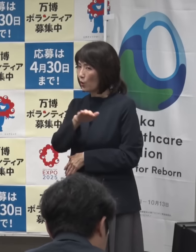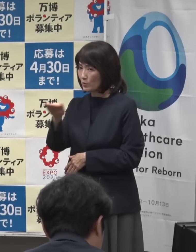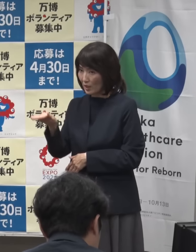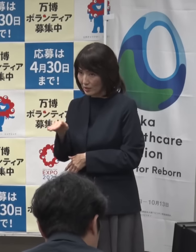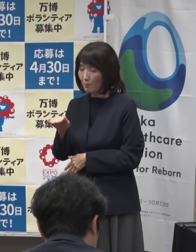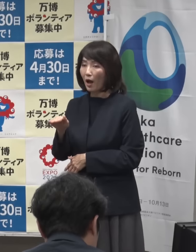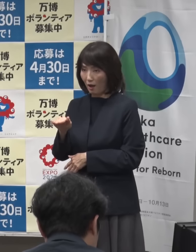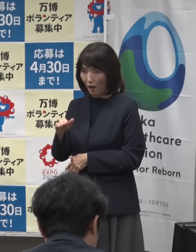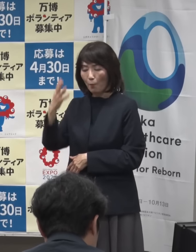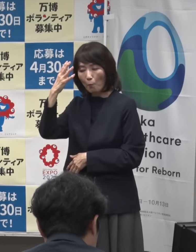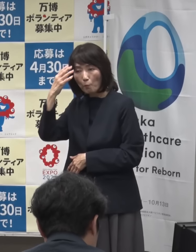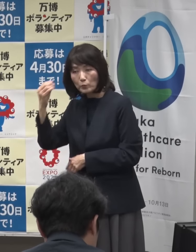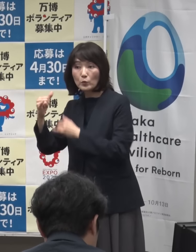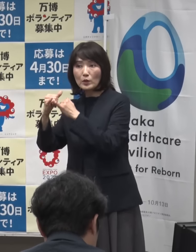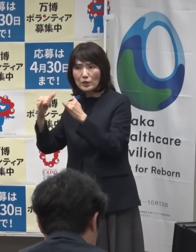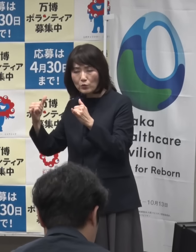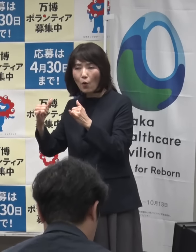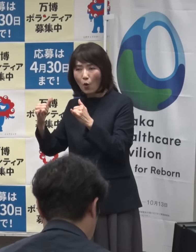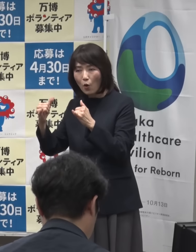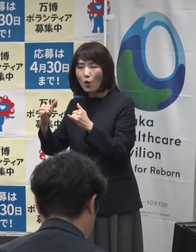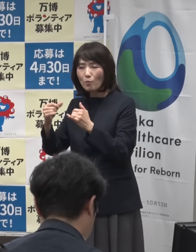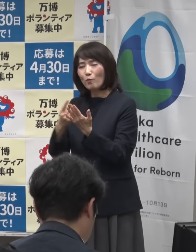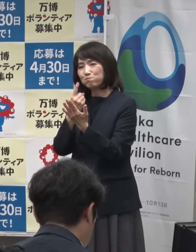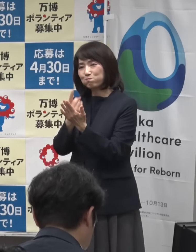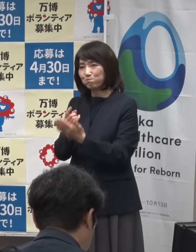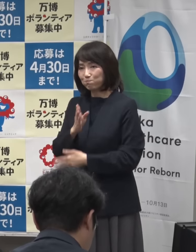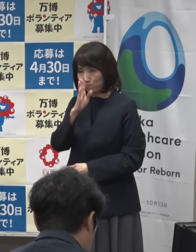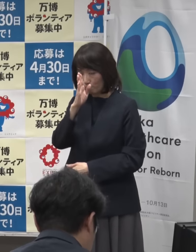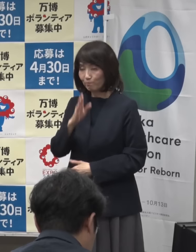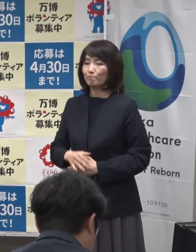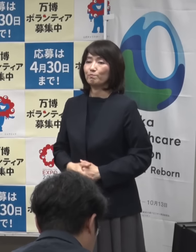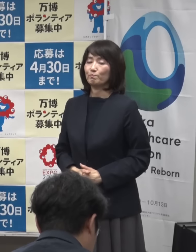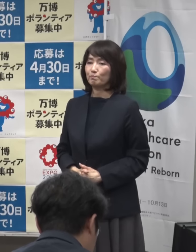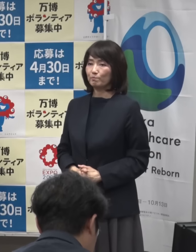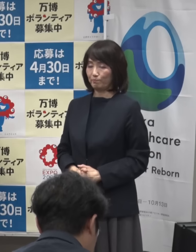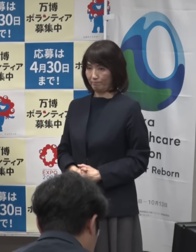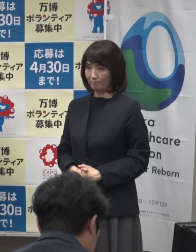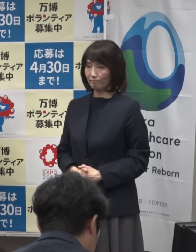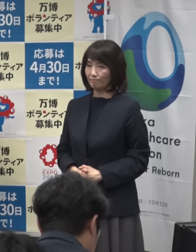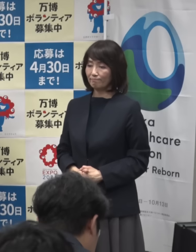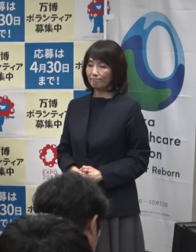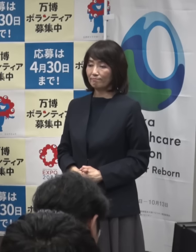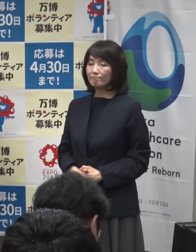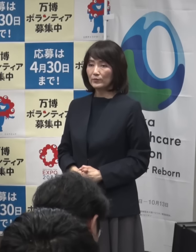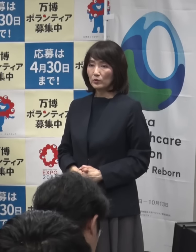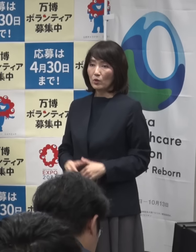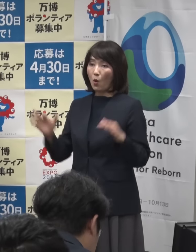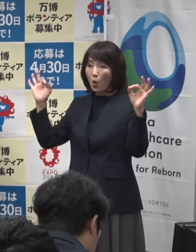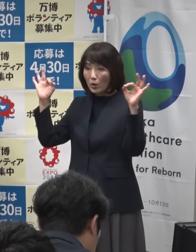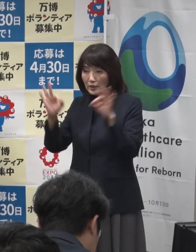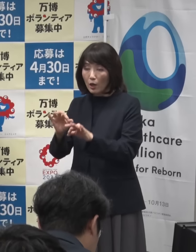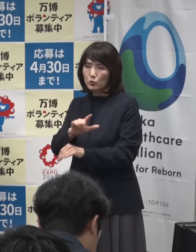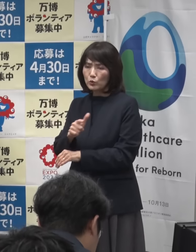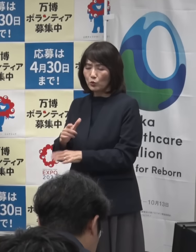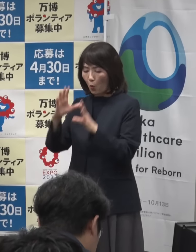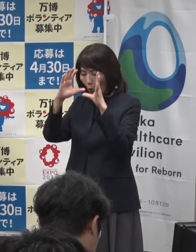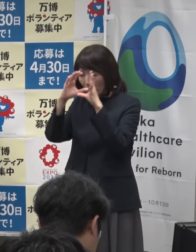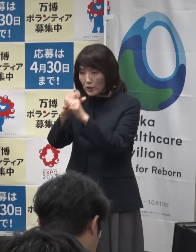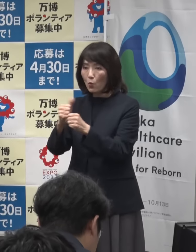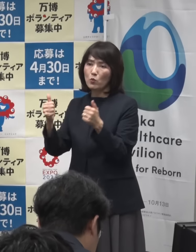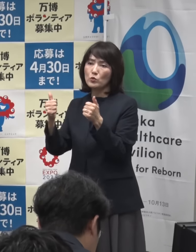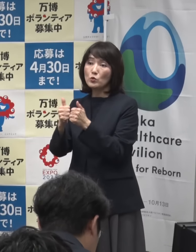ちの方は気軽にですね、ご参加をいただけたらというふうにも思います。そしてこのギャンブル等依存相談の